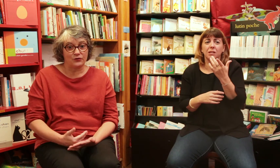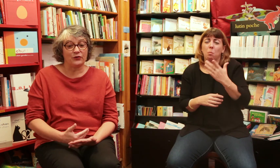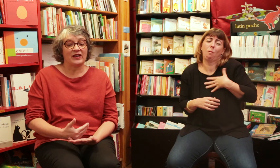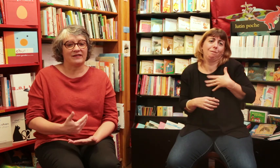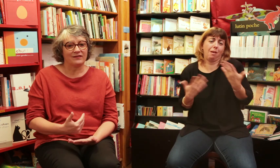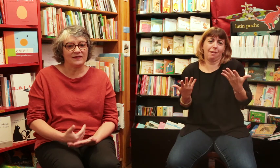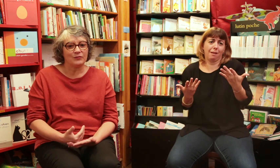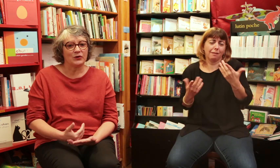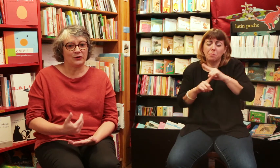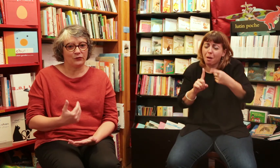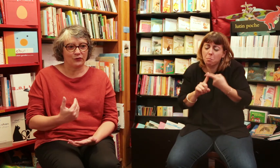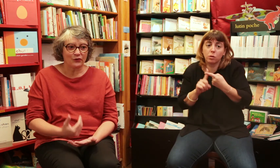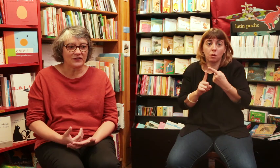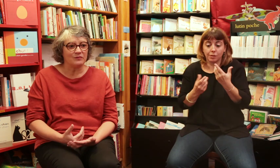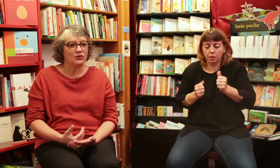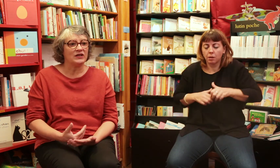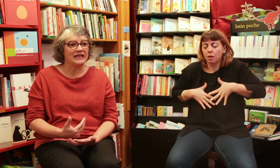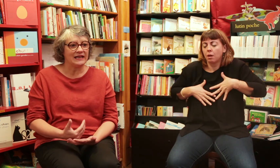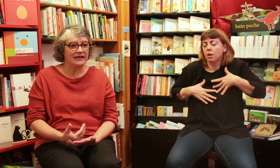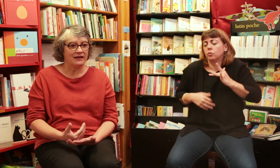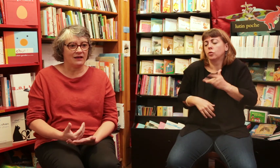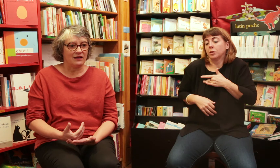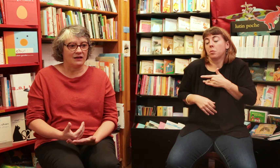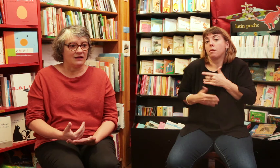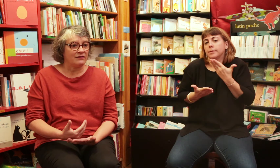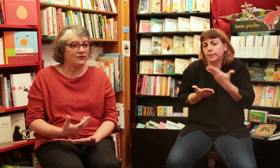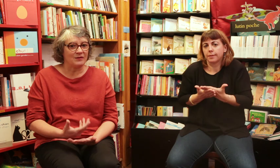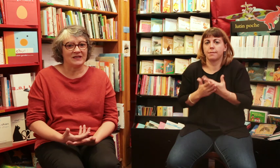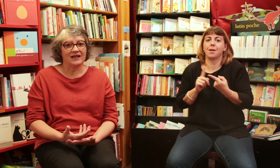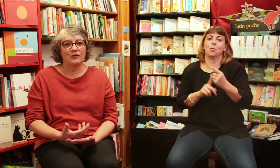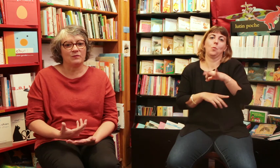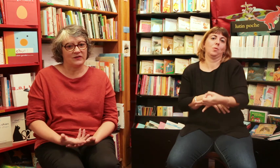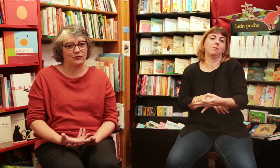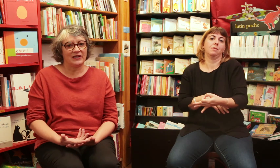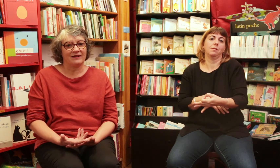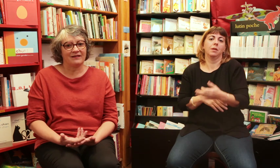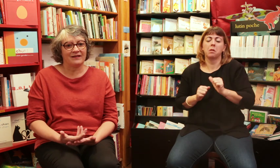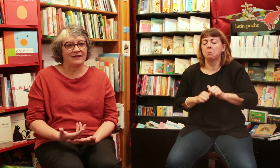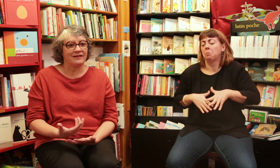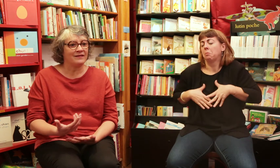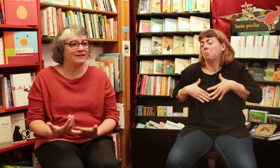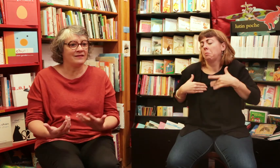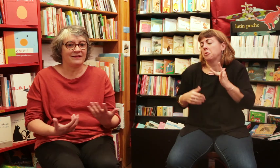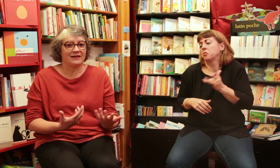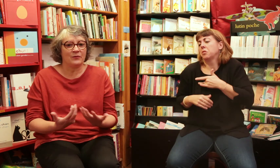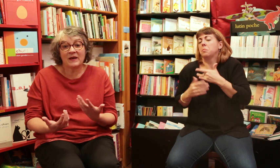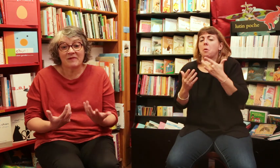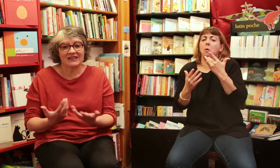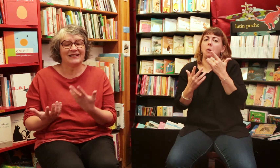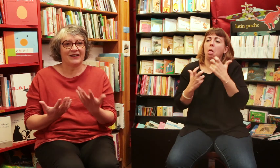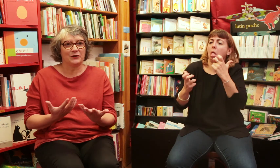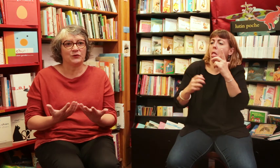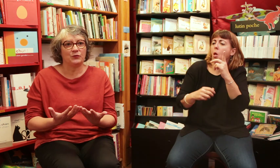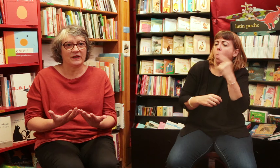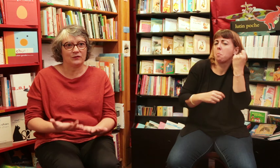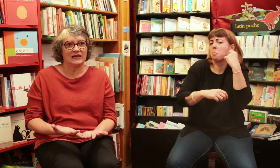c'était juste un sentiment, et que ce sentiment, il est féminin ou masculin. C'est le même avec